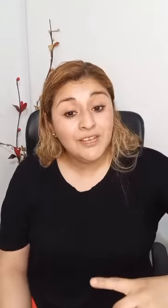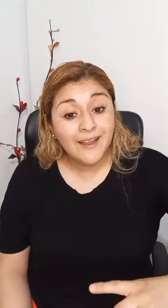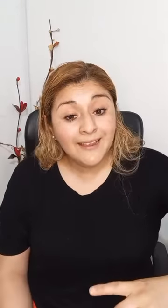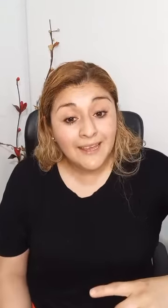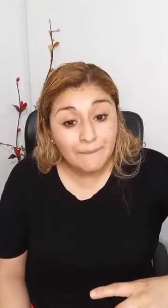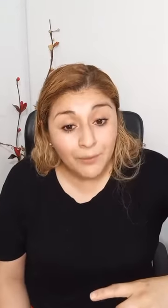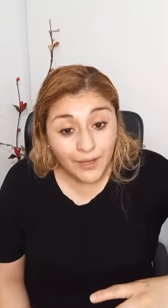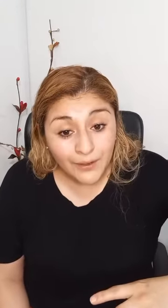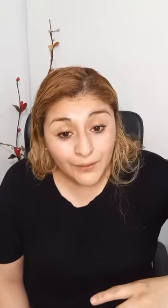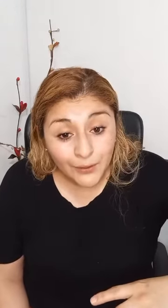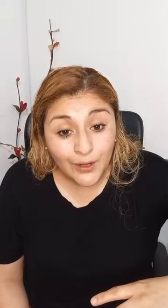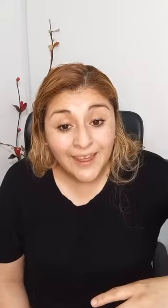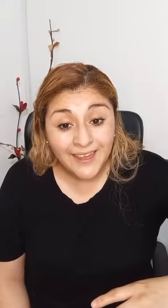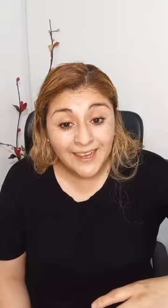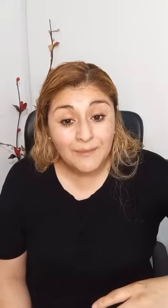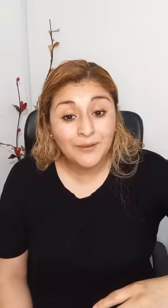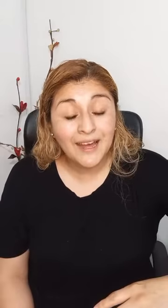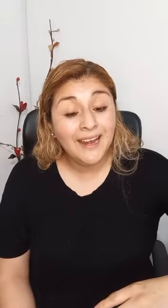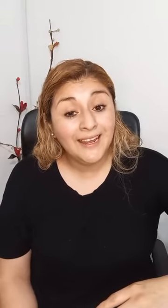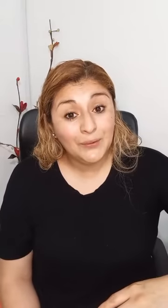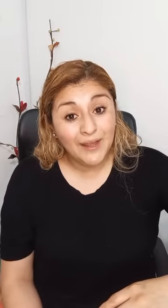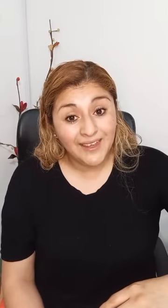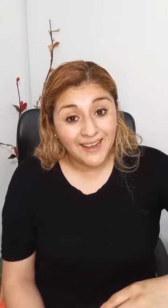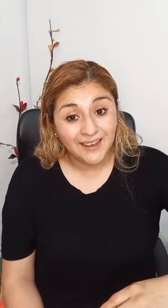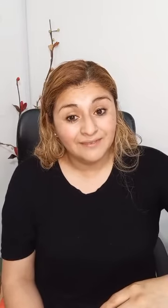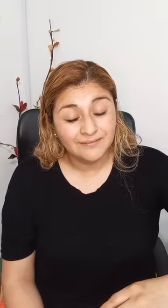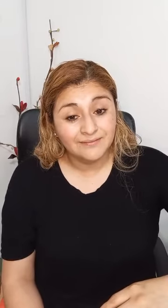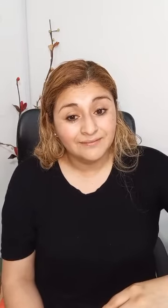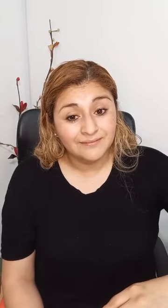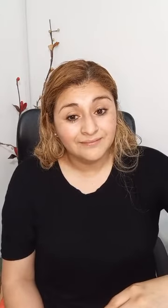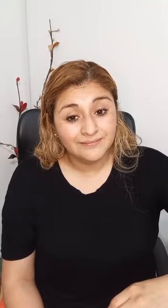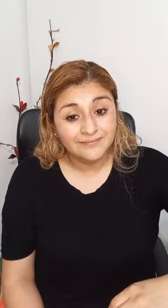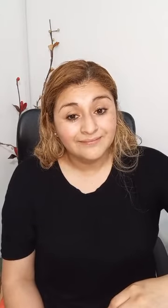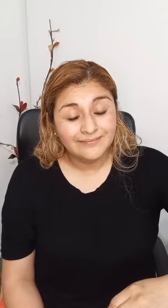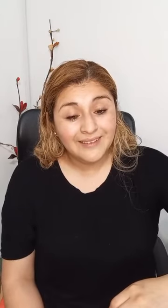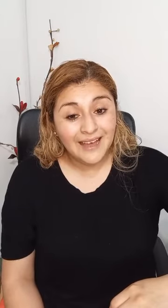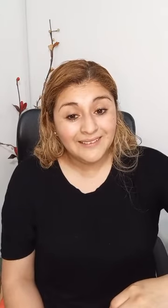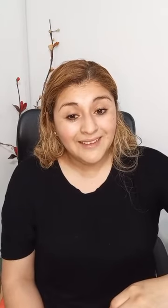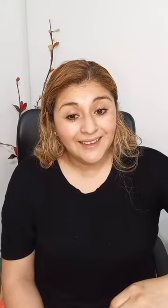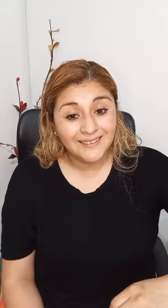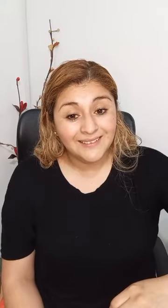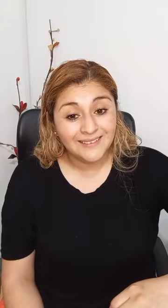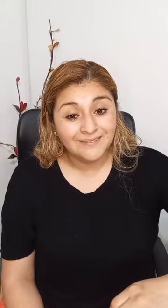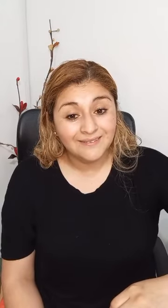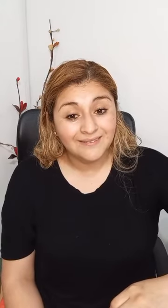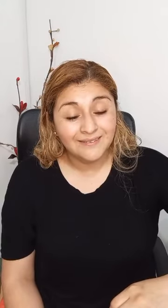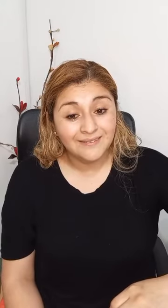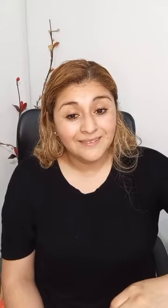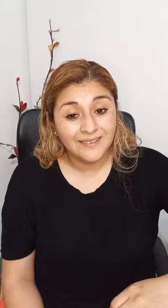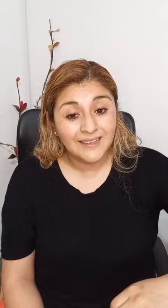Y eso lleva el tiempo que nosotros le dediquemos a la lectura diaria. Así es.